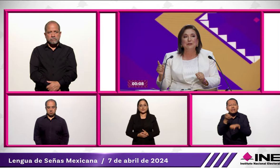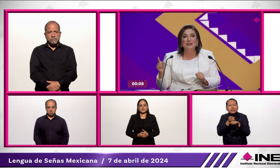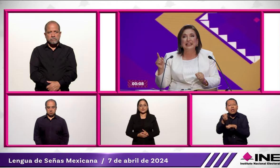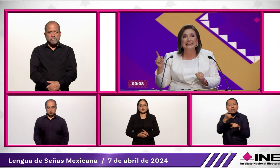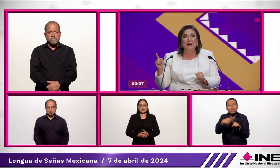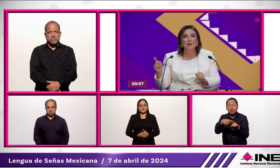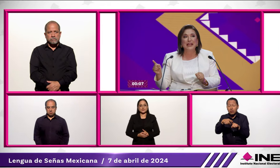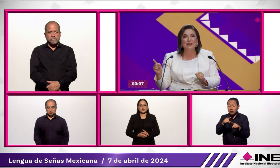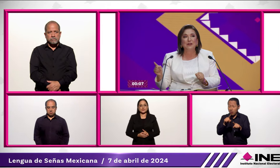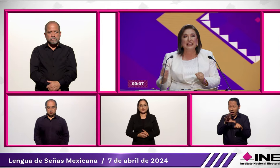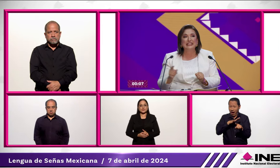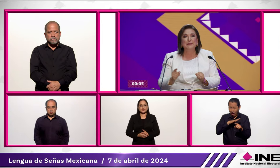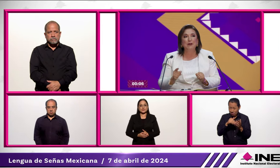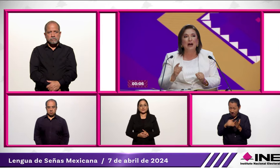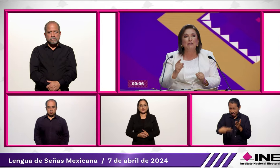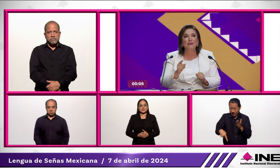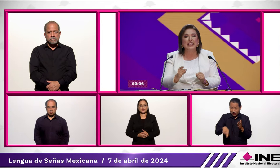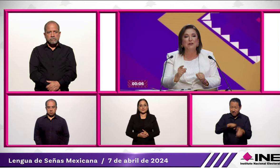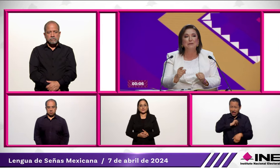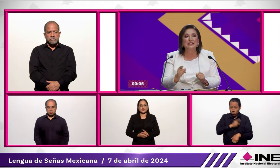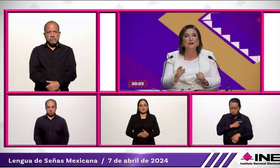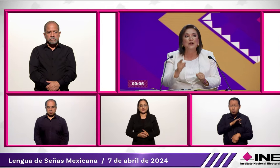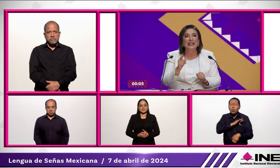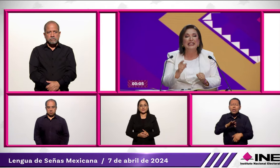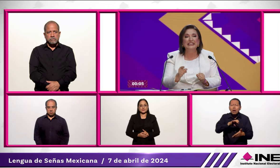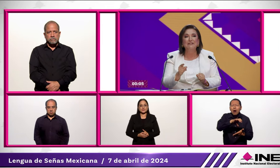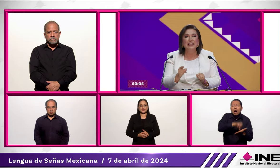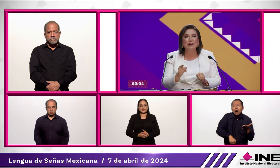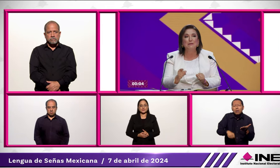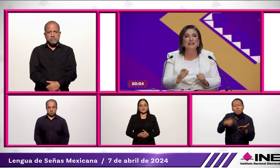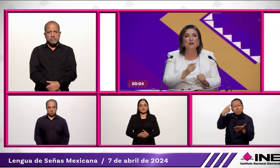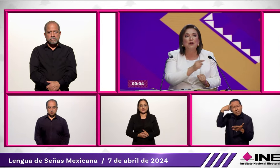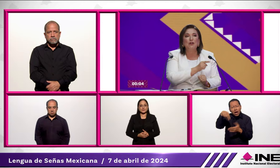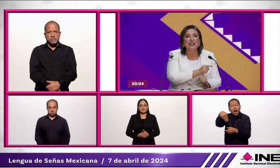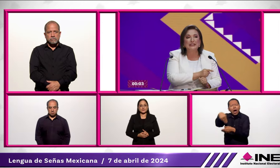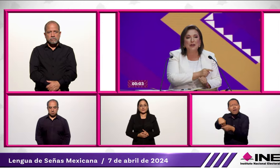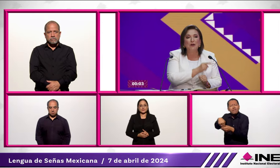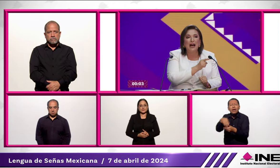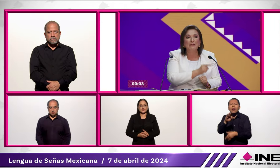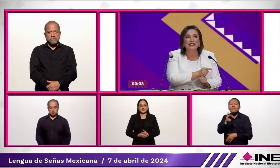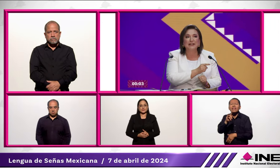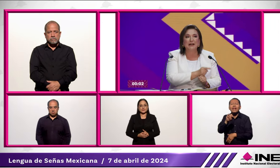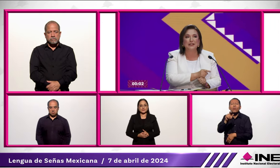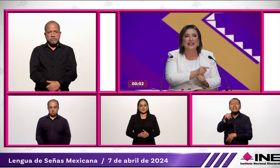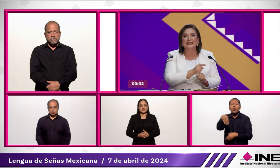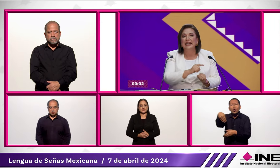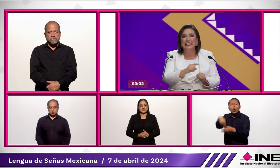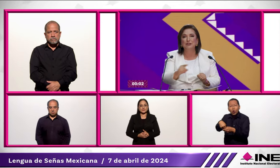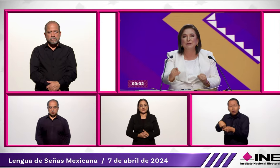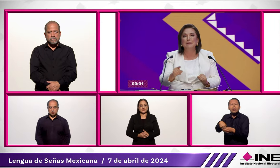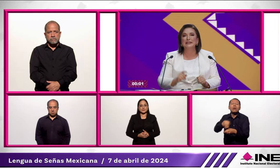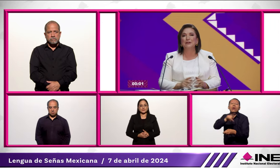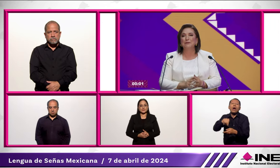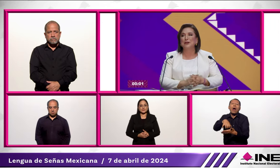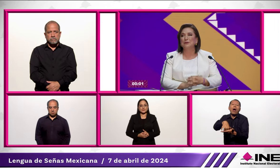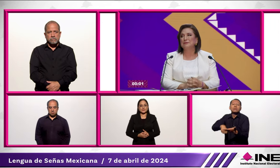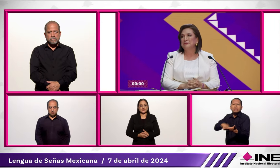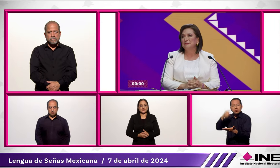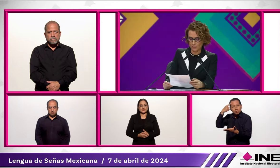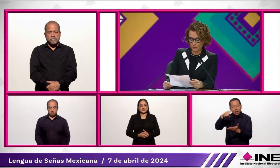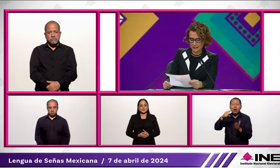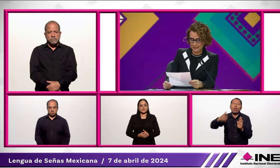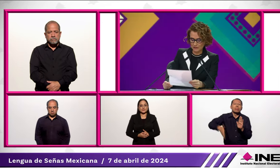millones en salud que este gobierno desvió a un fideicomiso y de ese fideicomiso lo desvió a obras faraónicas. Eso no va a pasar